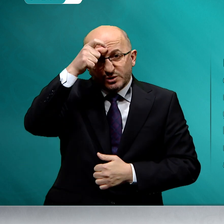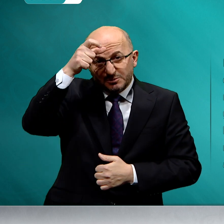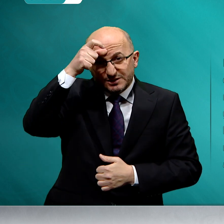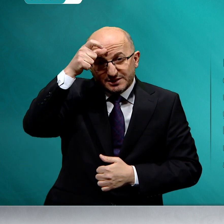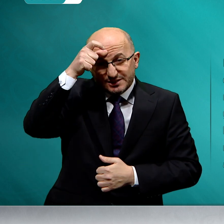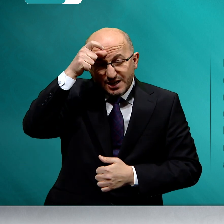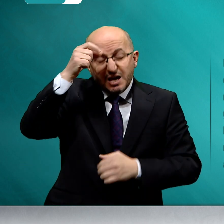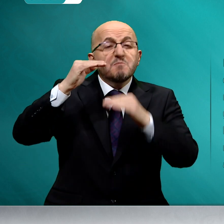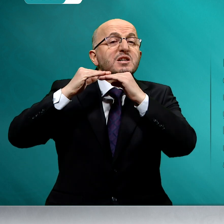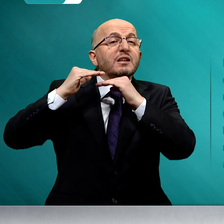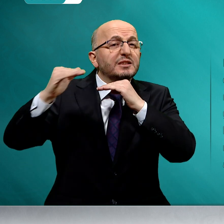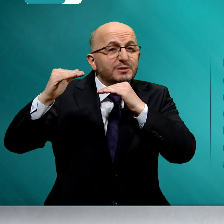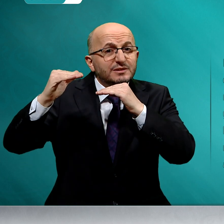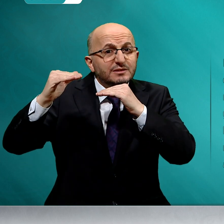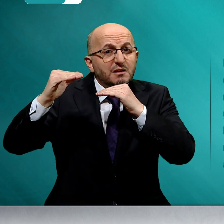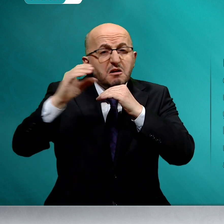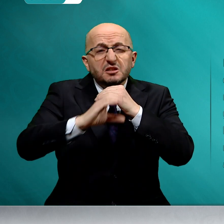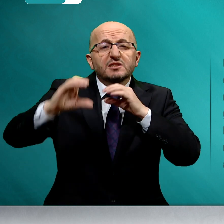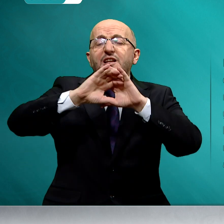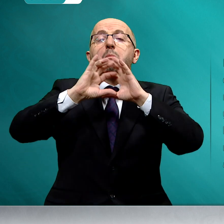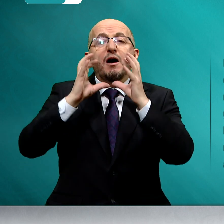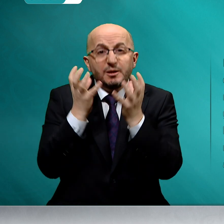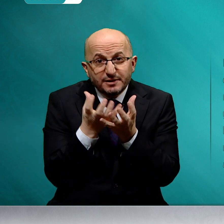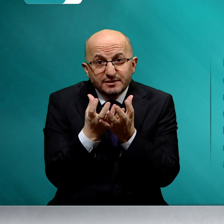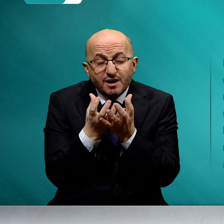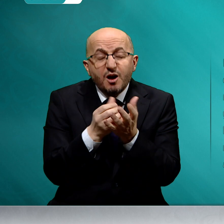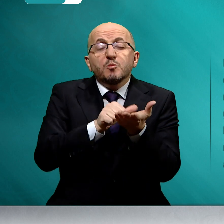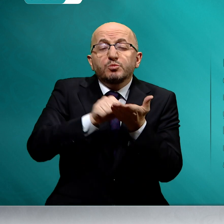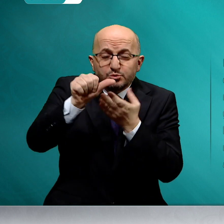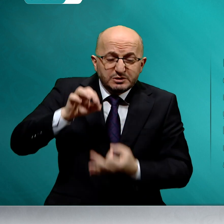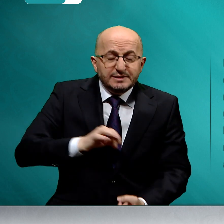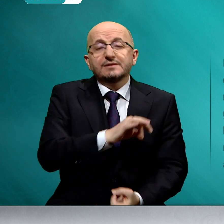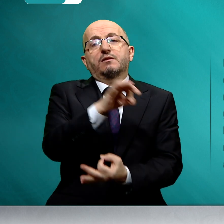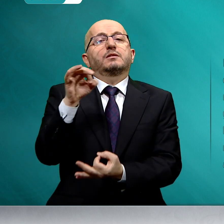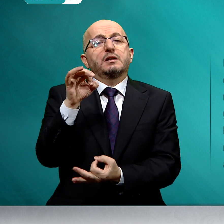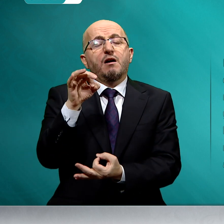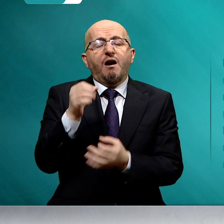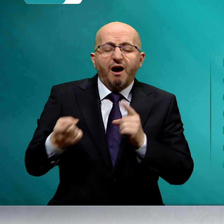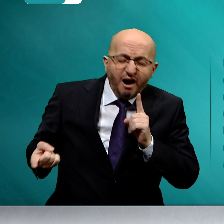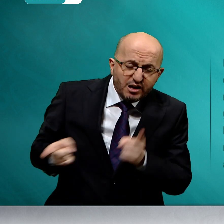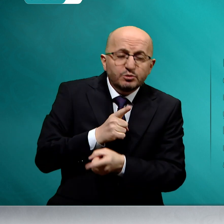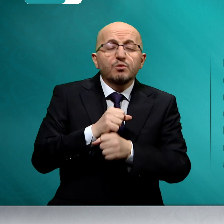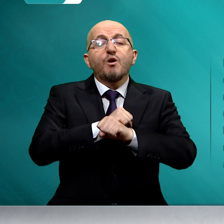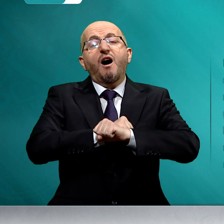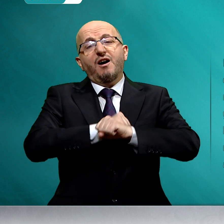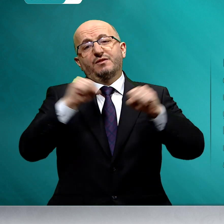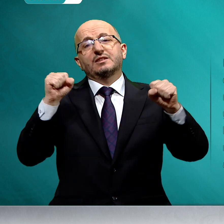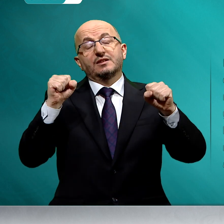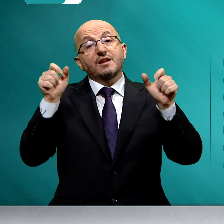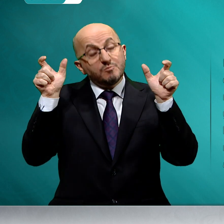Ülkemizi, milletimizi, İslam alemini ve bütün insanlığı her türlü